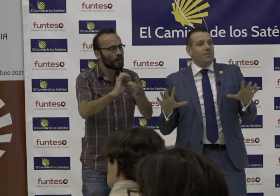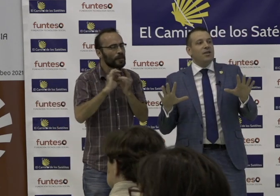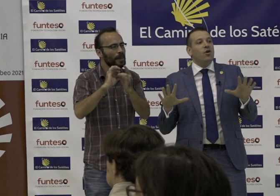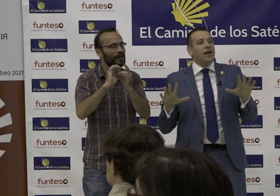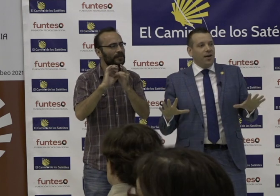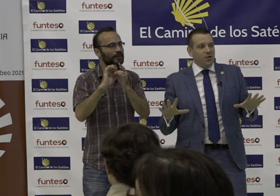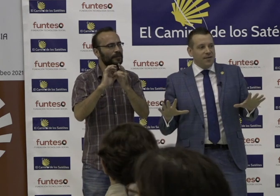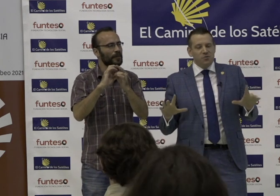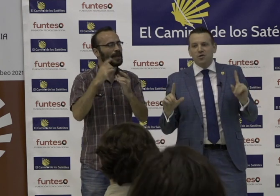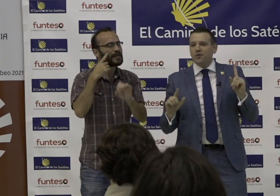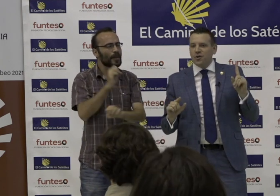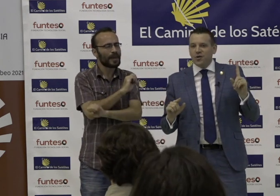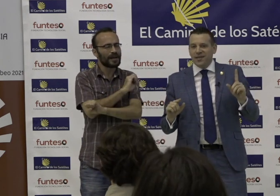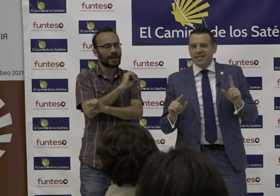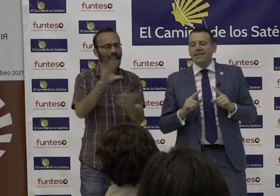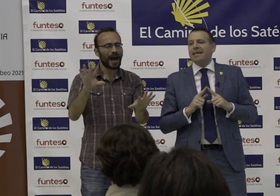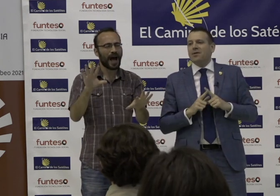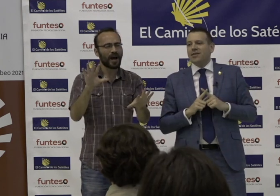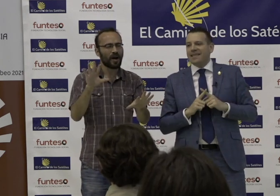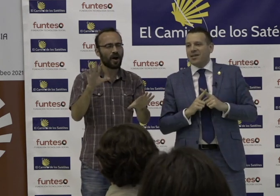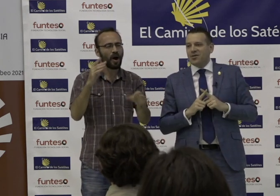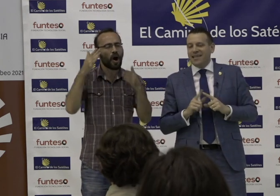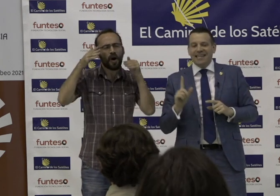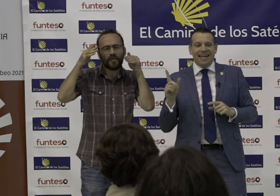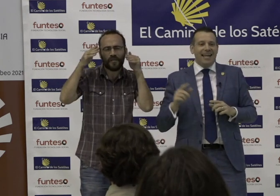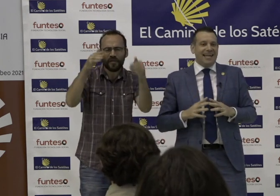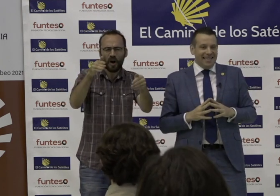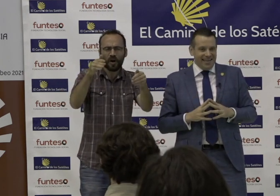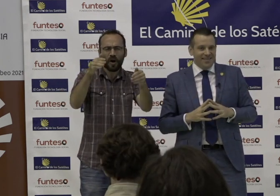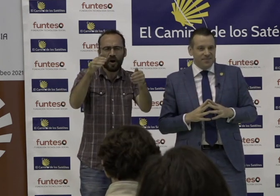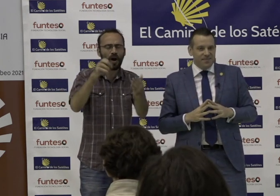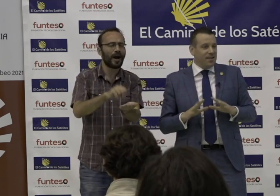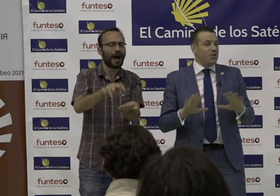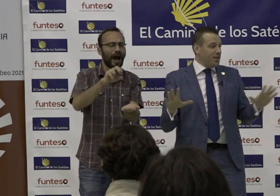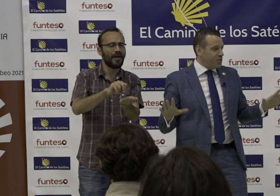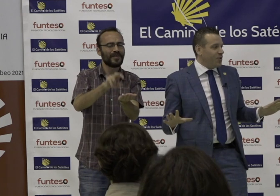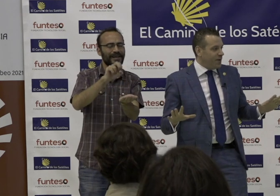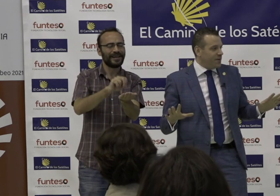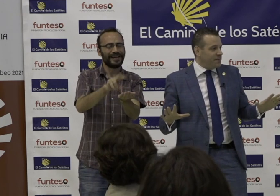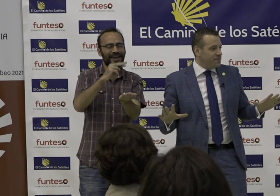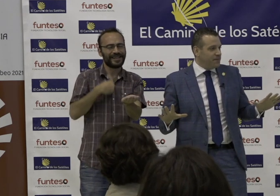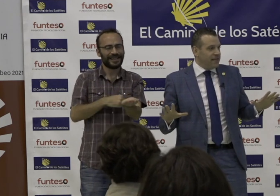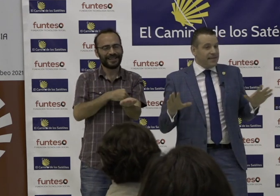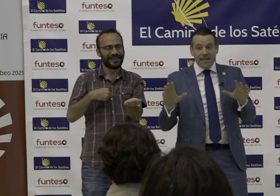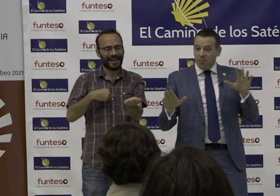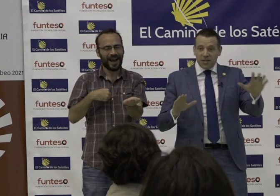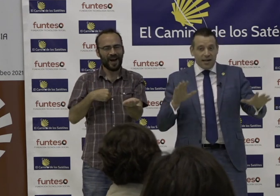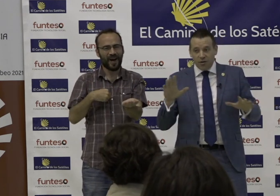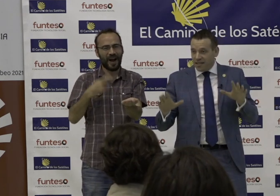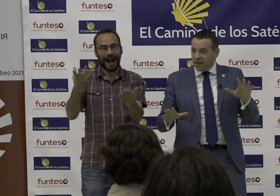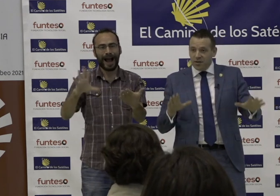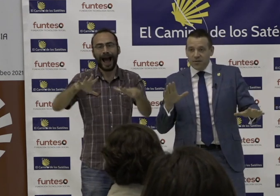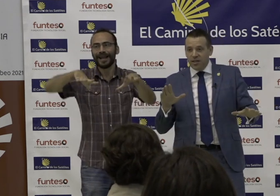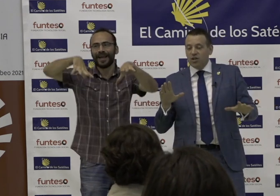que tenemos algo claro. Nuestro foco es hacer el Camino de Santiago y llegar a la catedral. Eso lo tenemos todo claro, ¿no? Sin